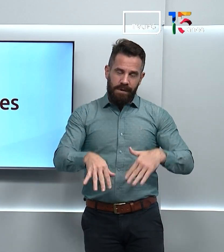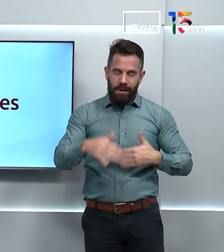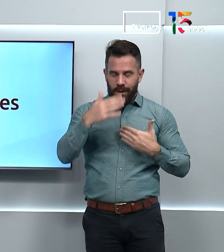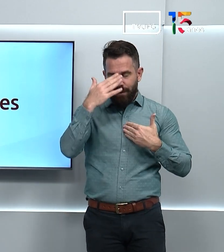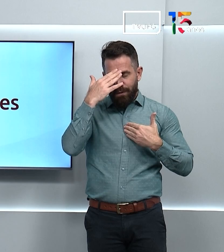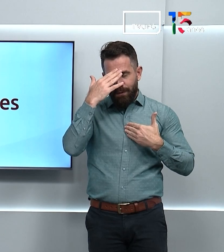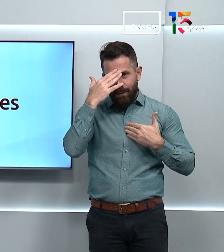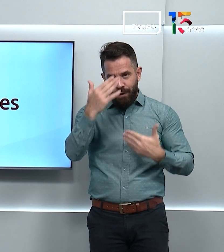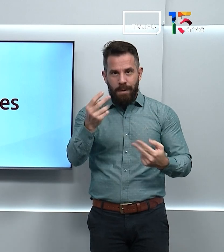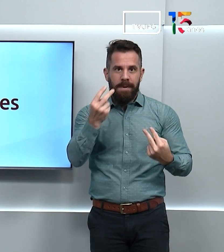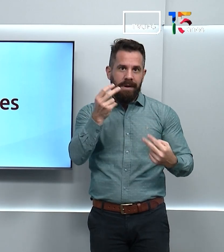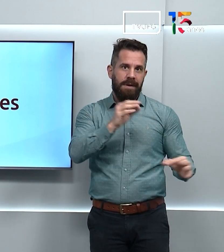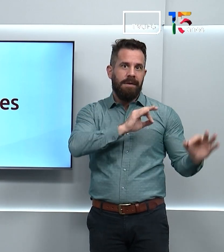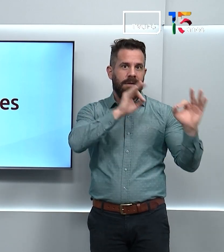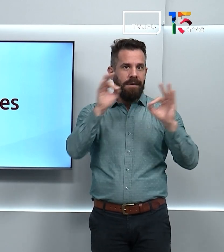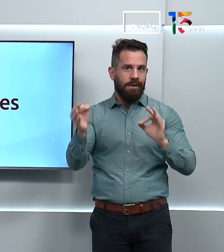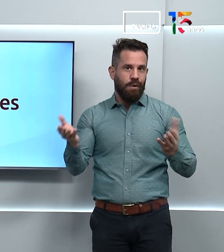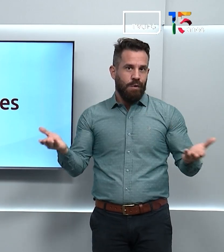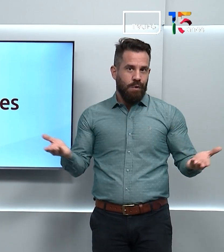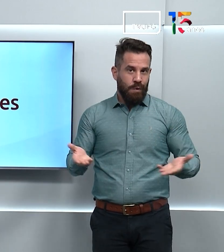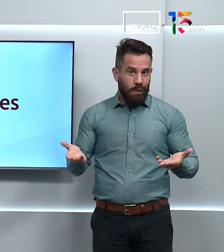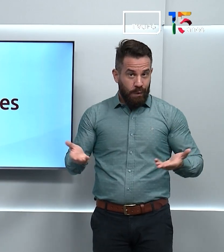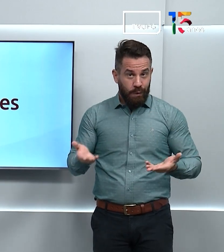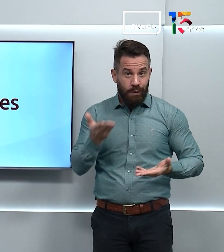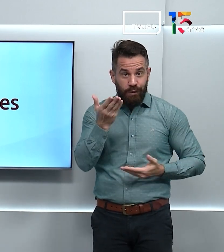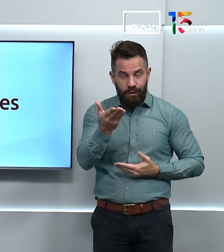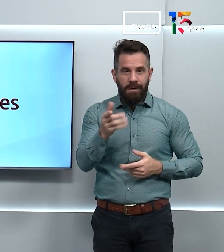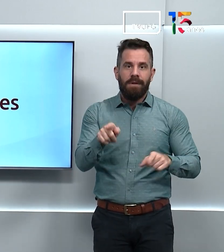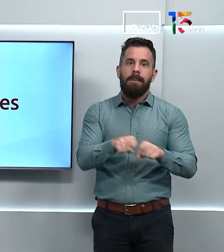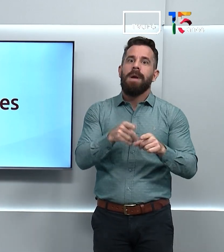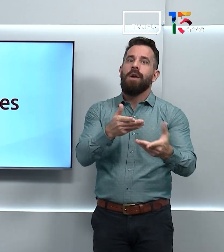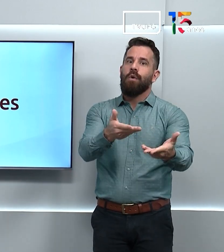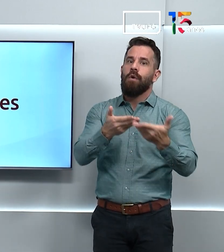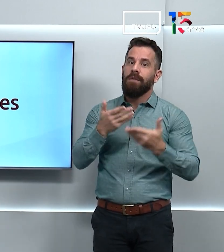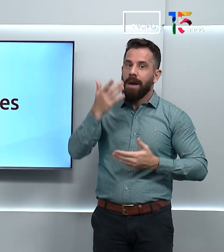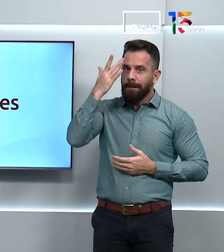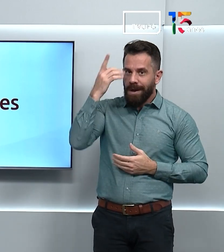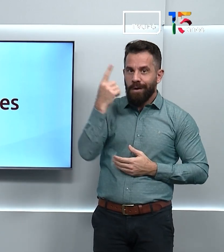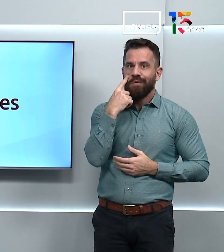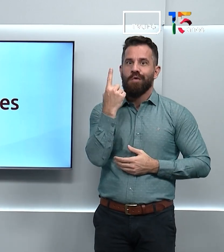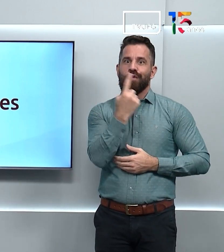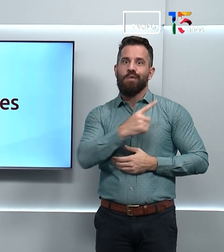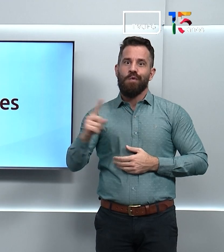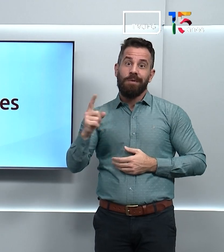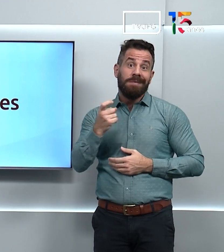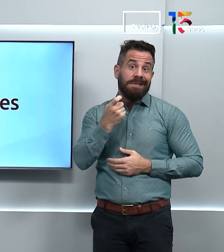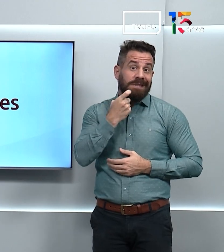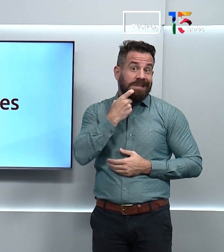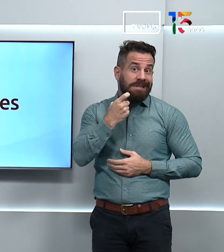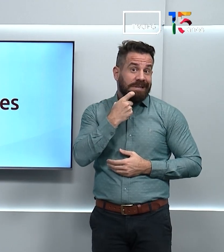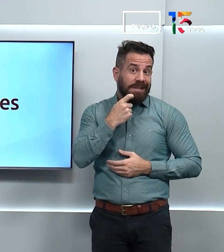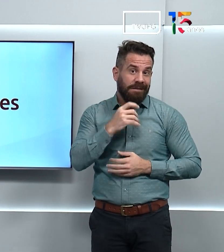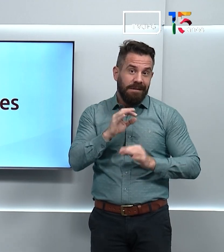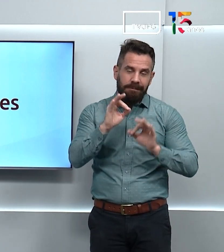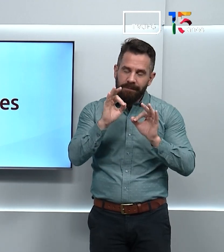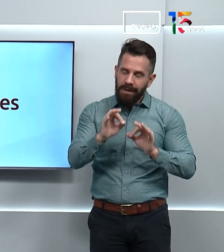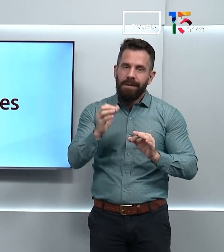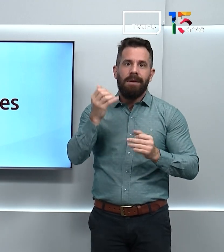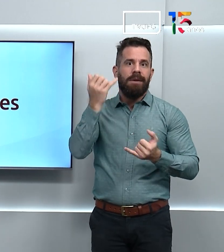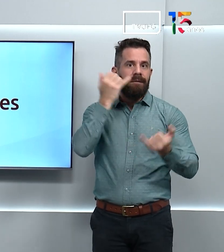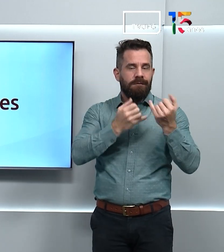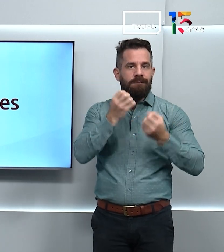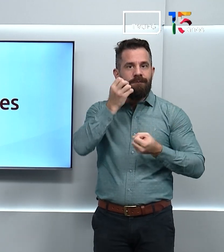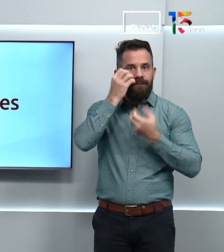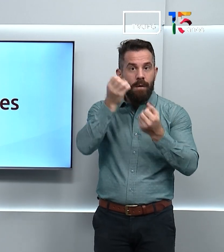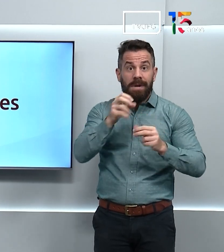aqui, agradecendo a sua companhia e a sua audiência, te convidando a fechar a semana com a gente, sexta-feira, com muita informação